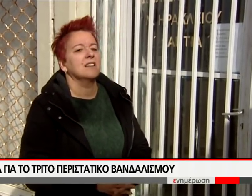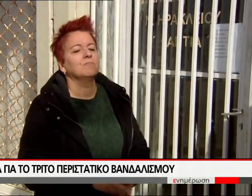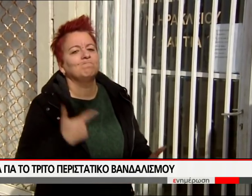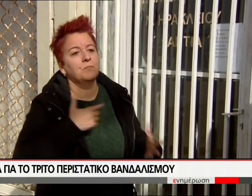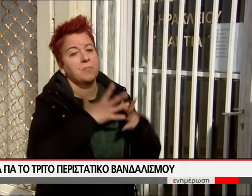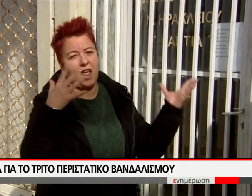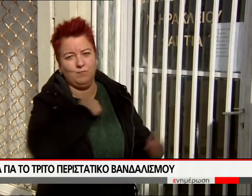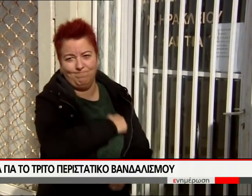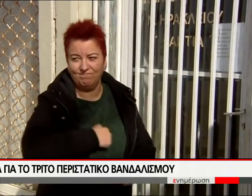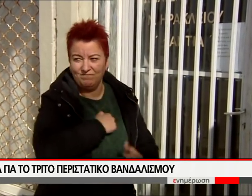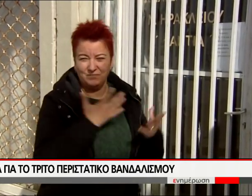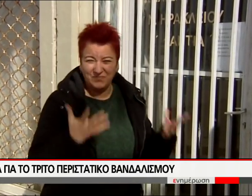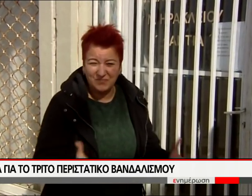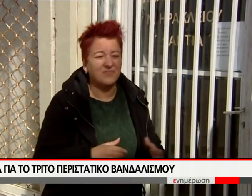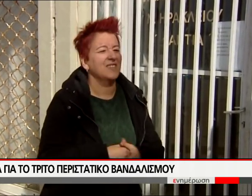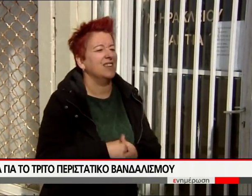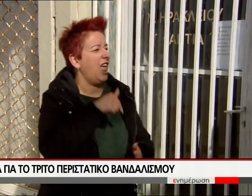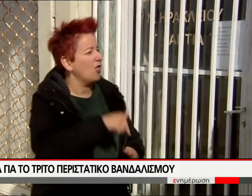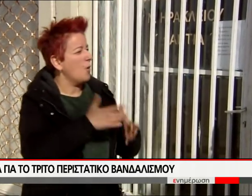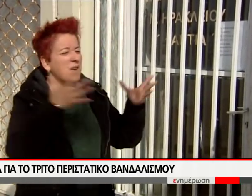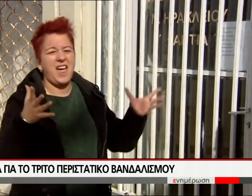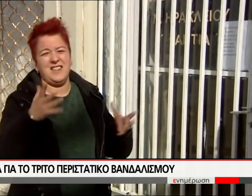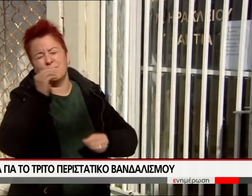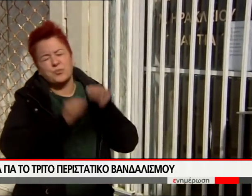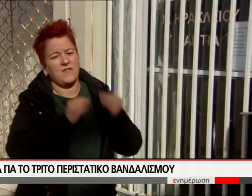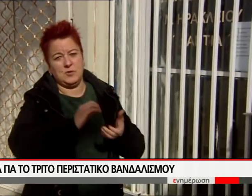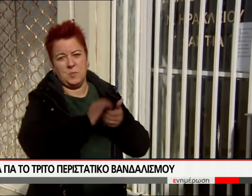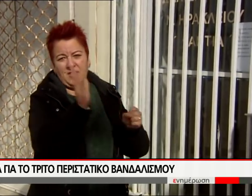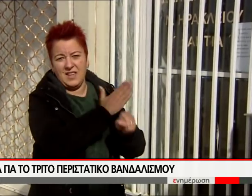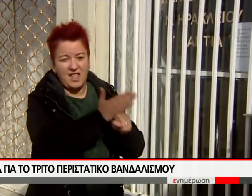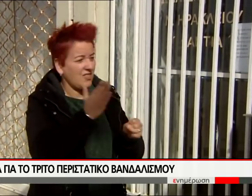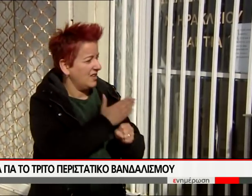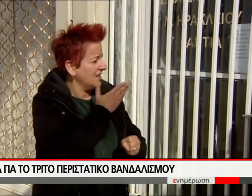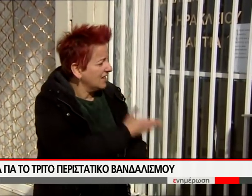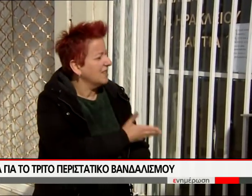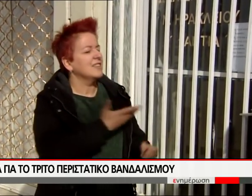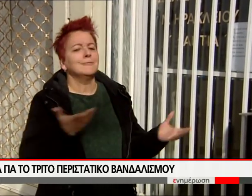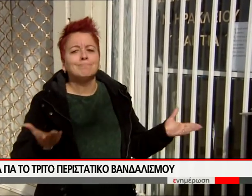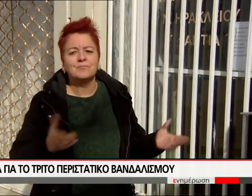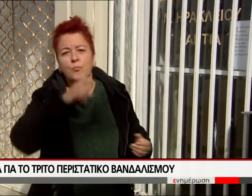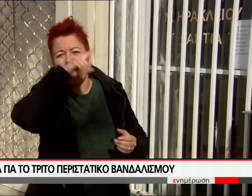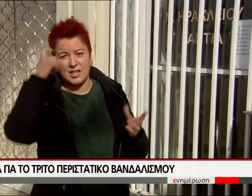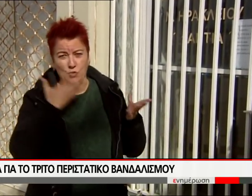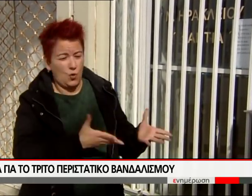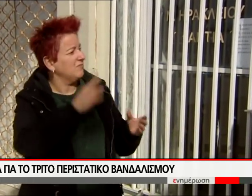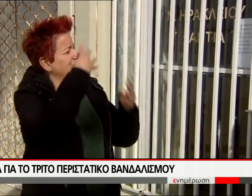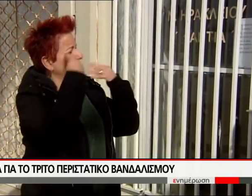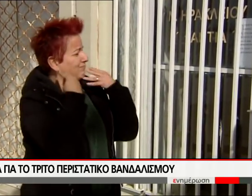σημειώνεται εναντίον των γραφείων τους. Έχουμε στενοχωρηθεί πάρα πολύ. Εδώ και πολλά χρόνια που στεγάζει το σωματείο, πάντα